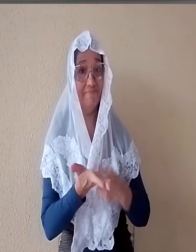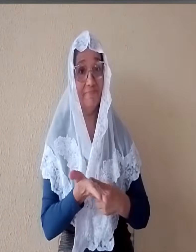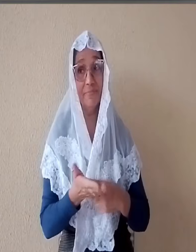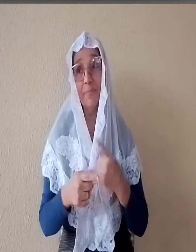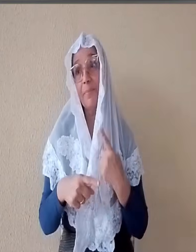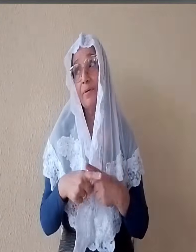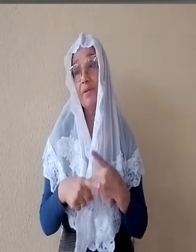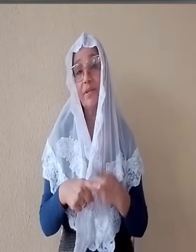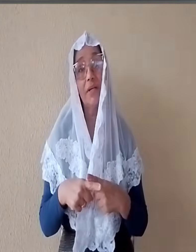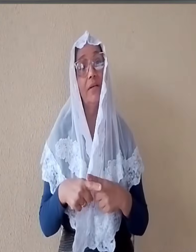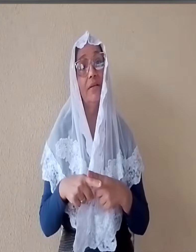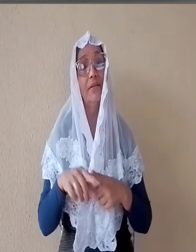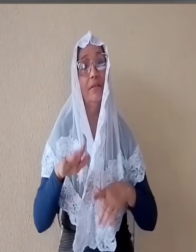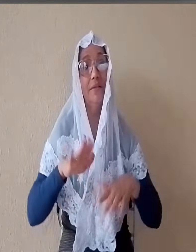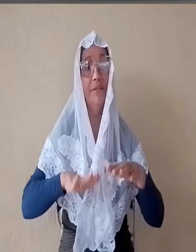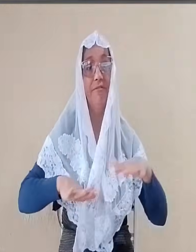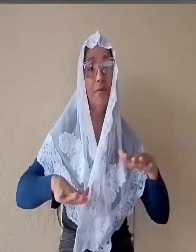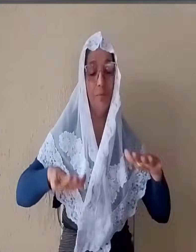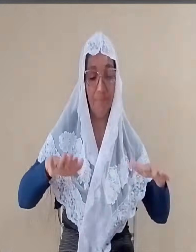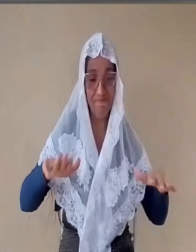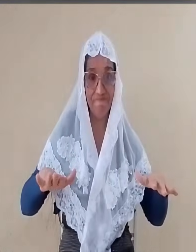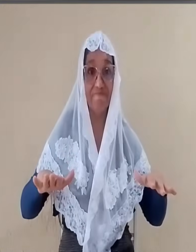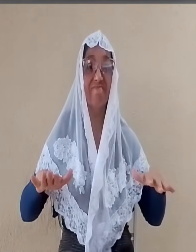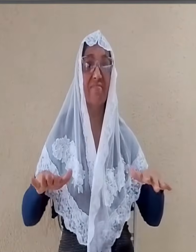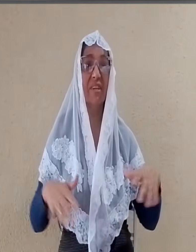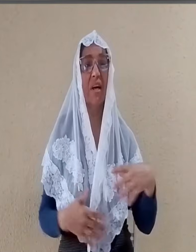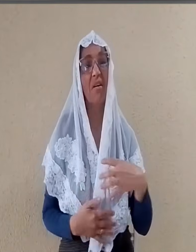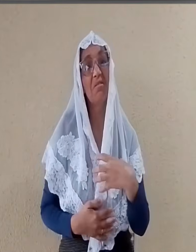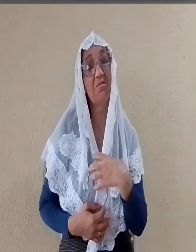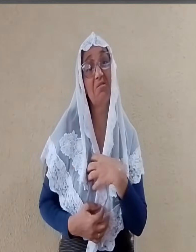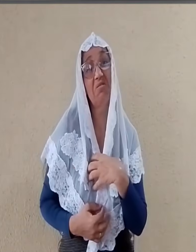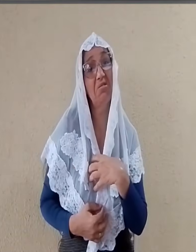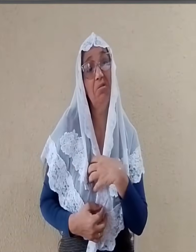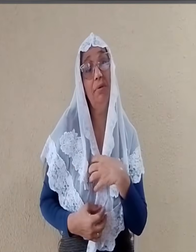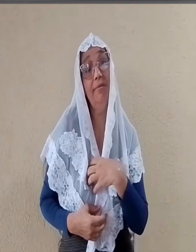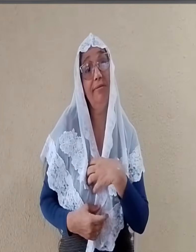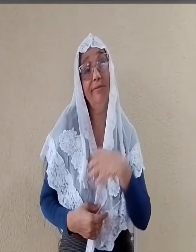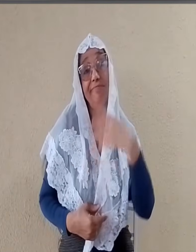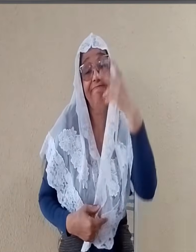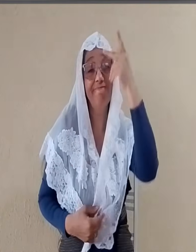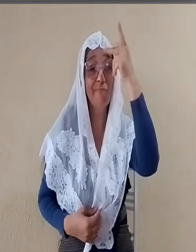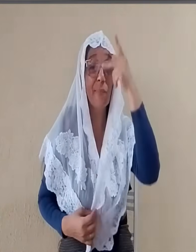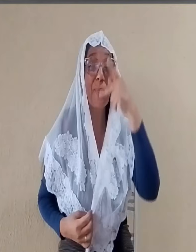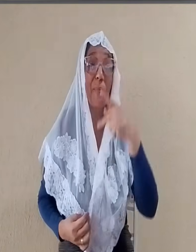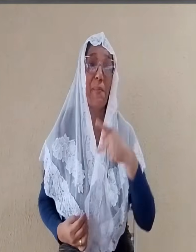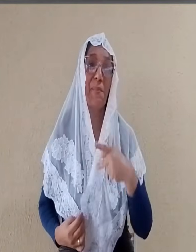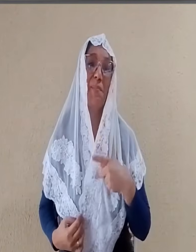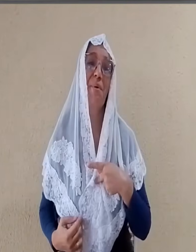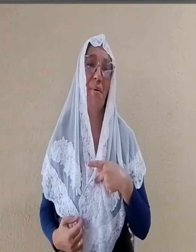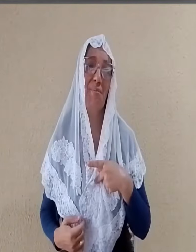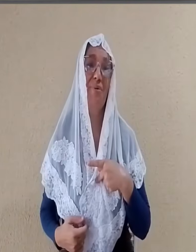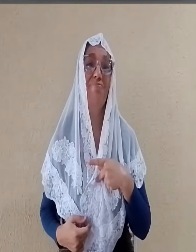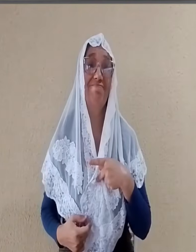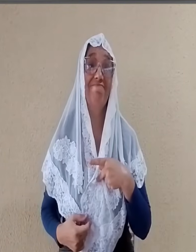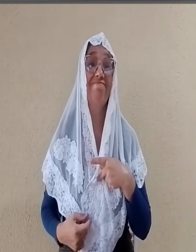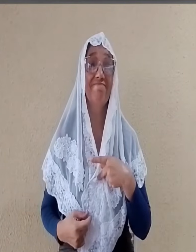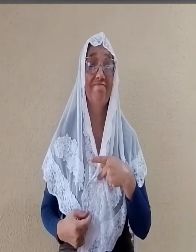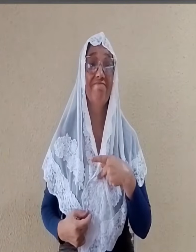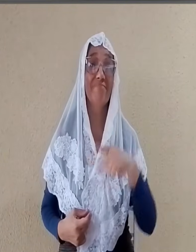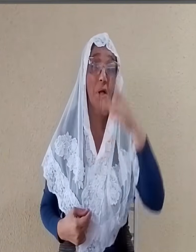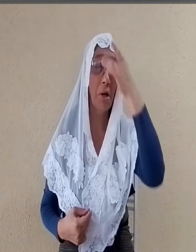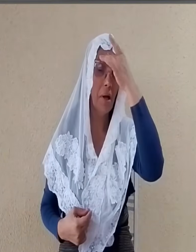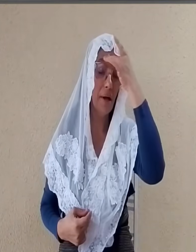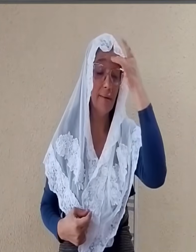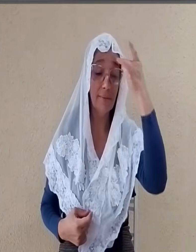nome do Senhor, o Senhor me visitando. Aonde tem curiosidade, gera a emoção. E como Deus quer a obra dele original,